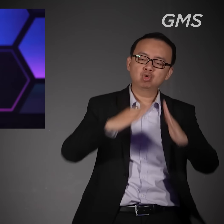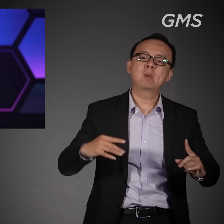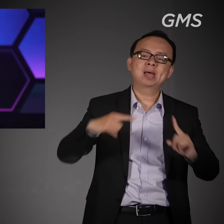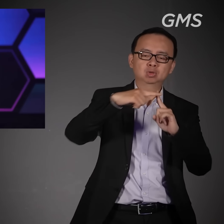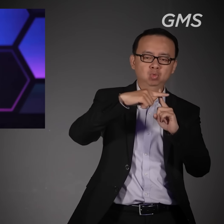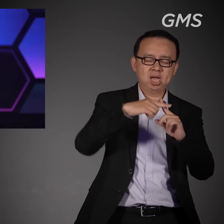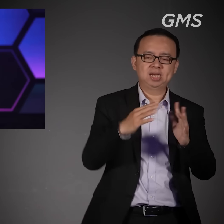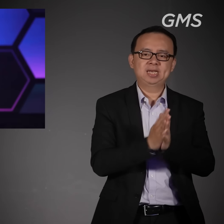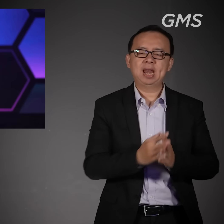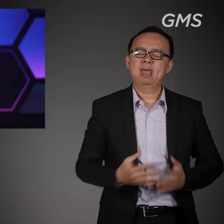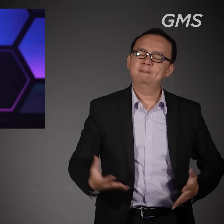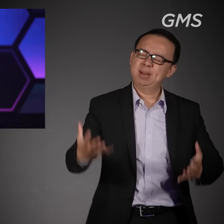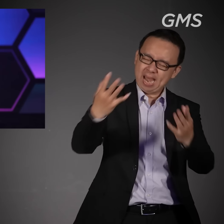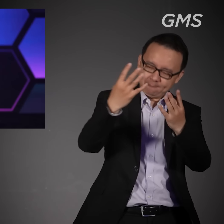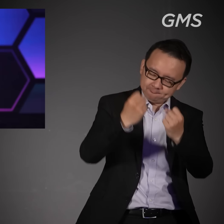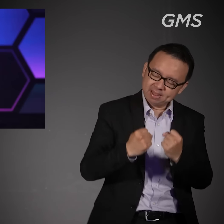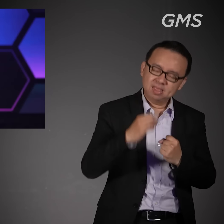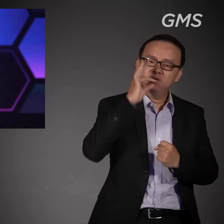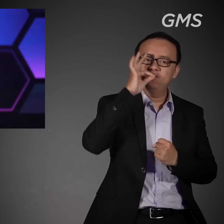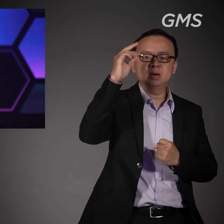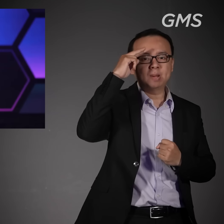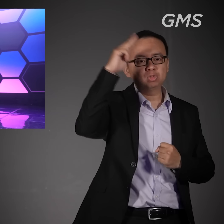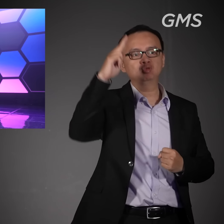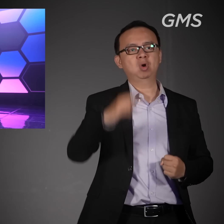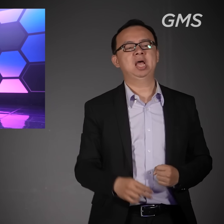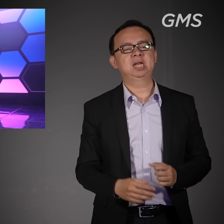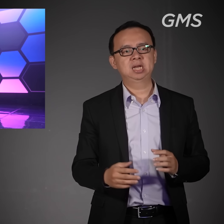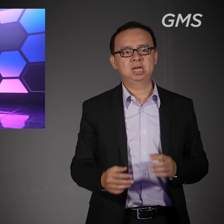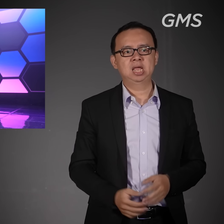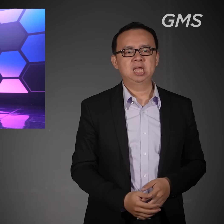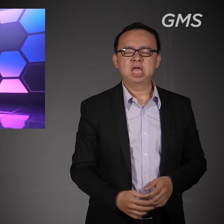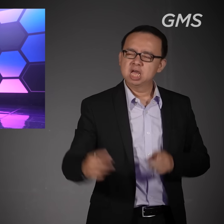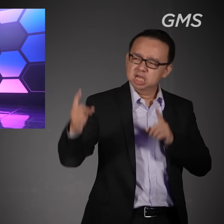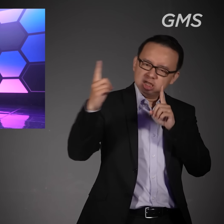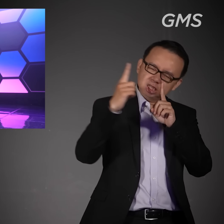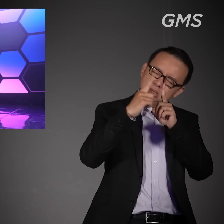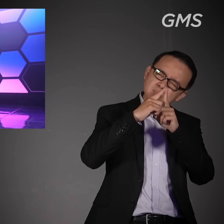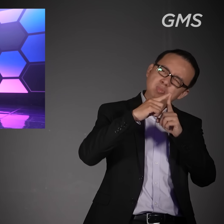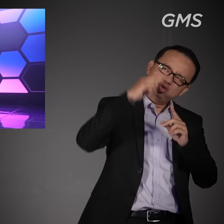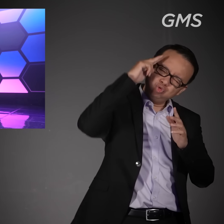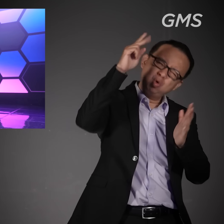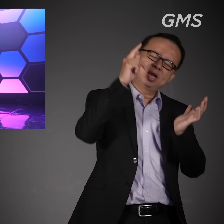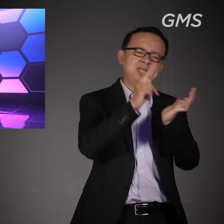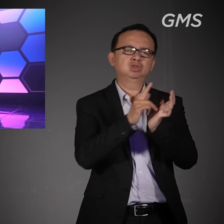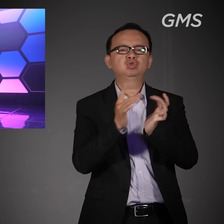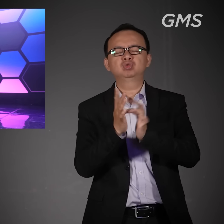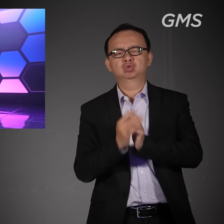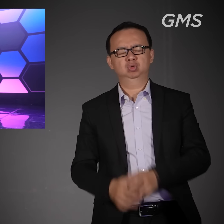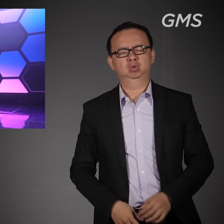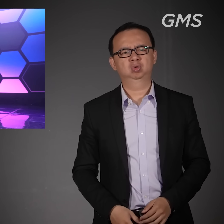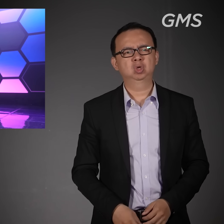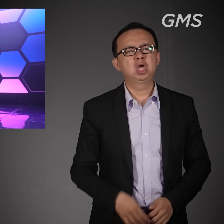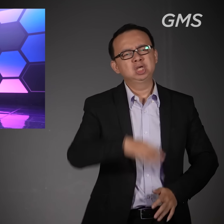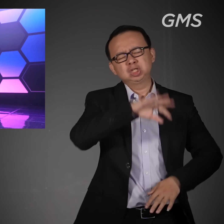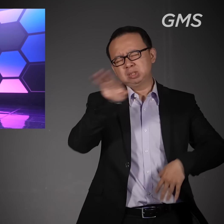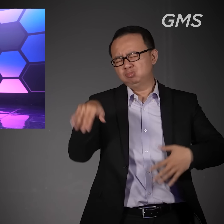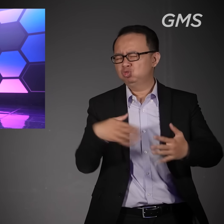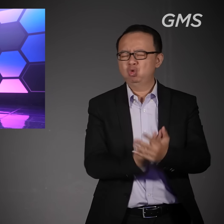Allah. Supaya mereka berjumpa dengan Yesus. Makanya pengorbanan semua tim yang